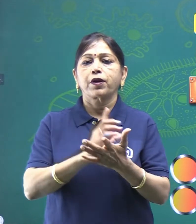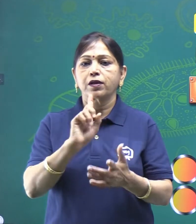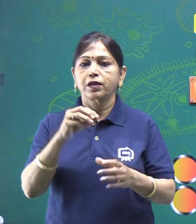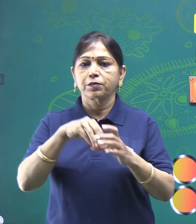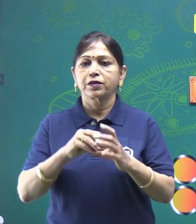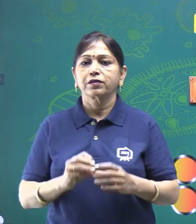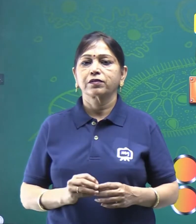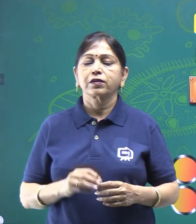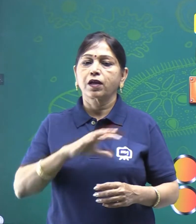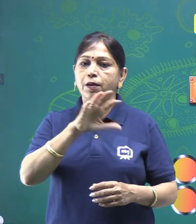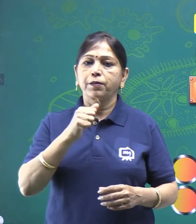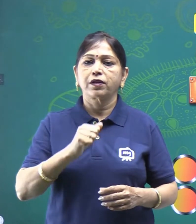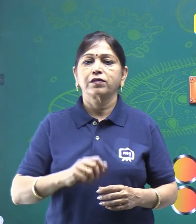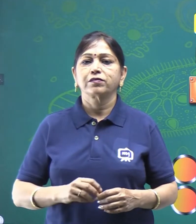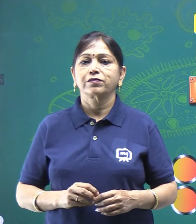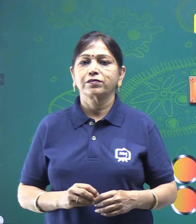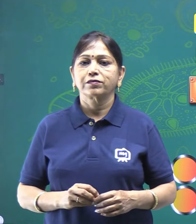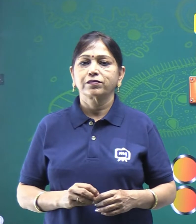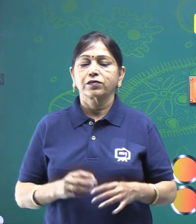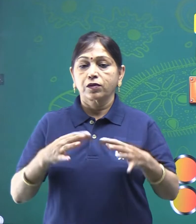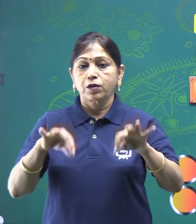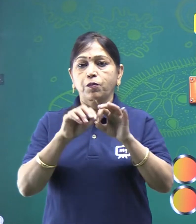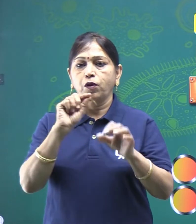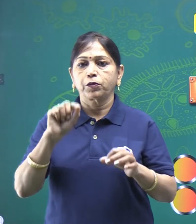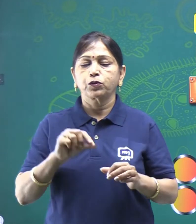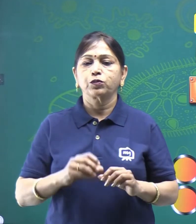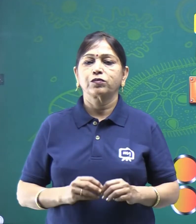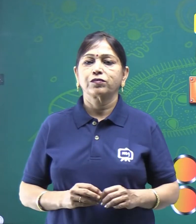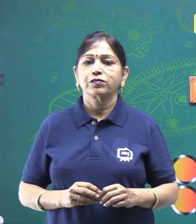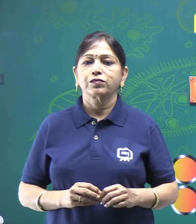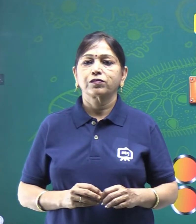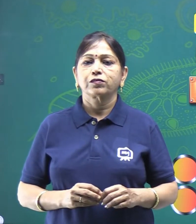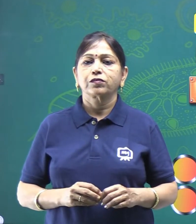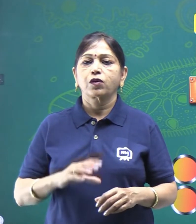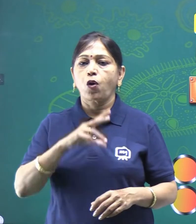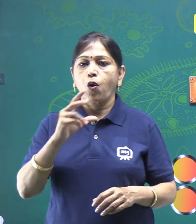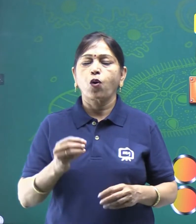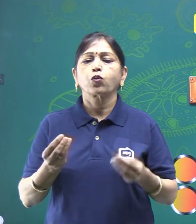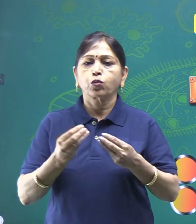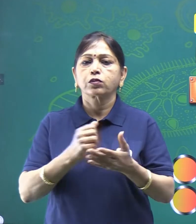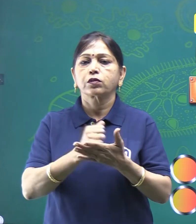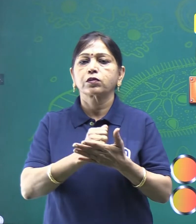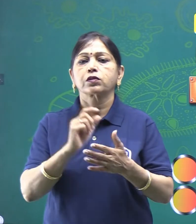में हमने मुख्य बिंदु एवं कुछ अभ्यास कार्य पढ़े।